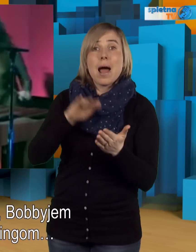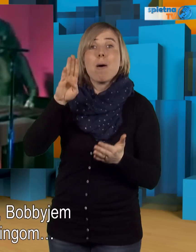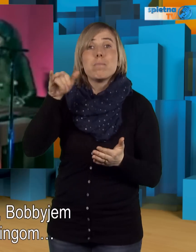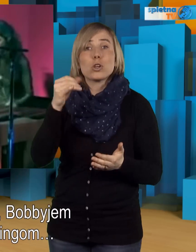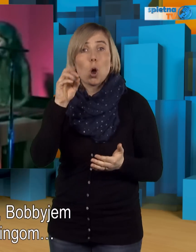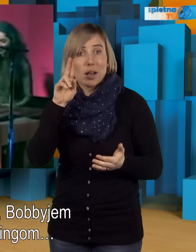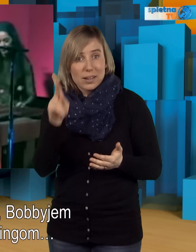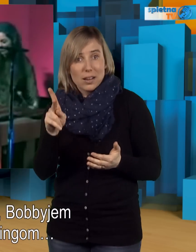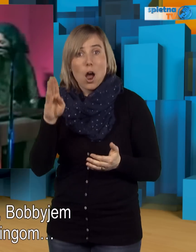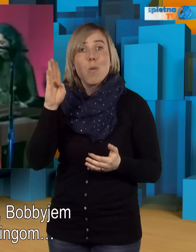McFerrinom, Stingom.